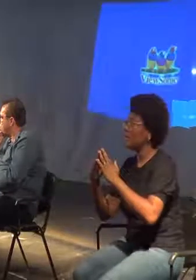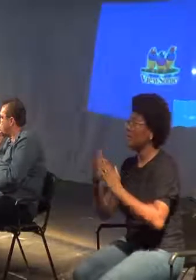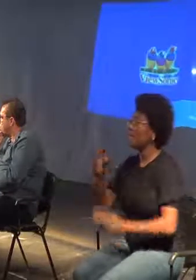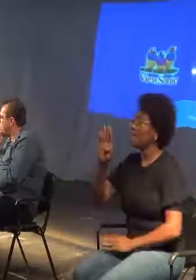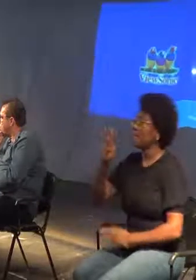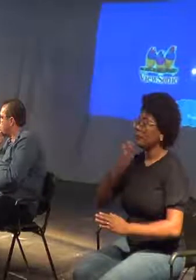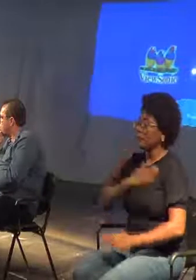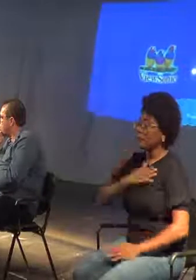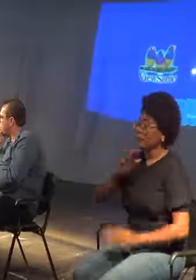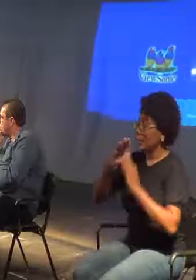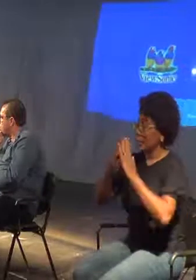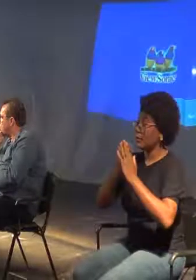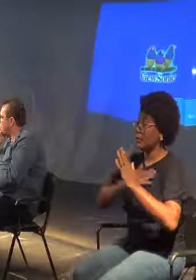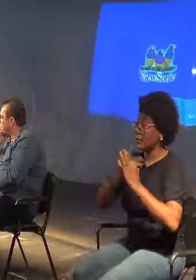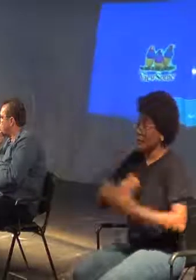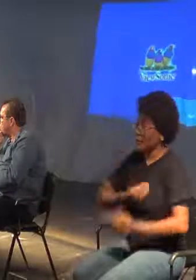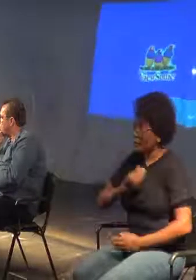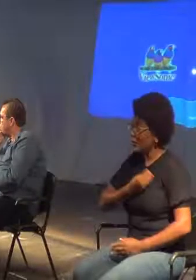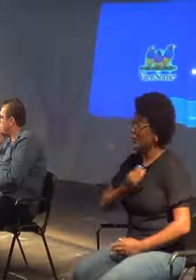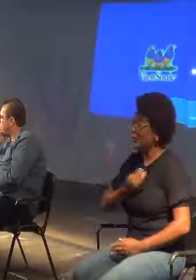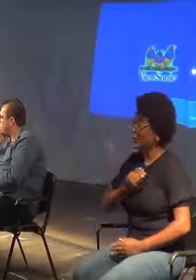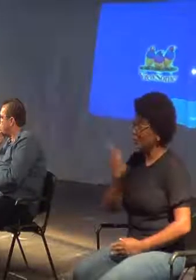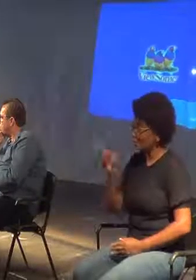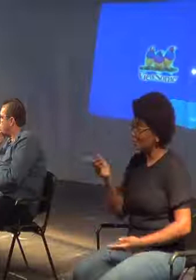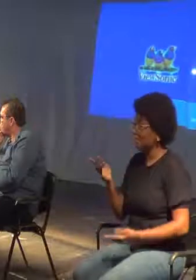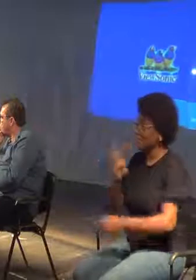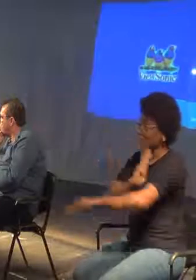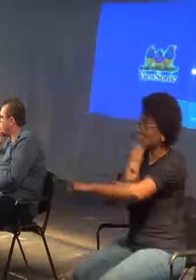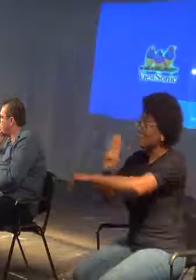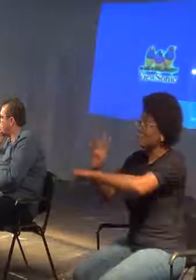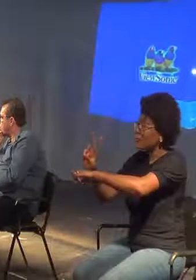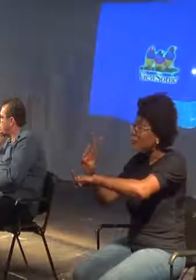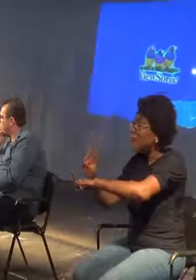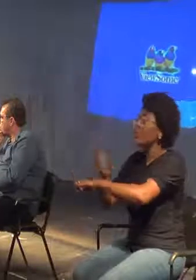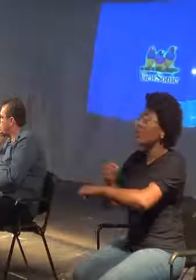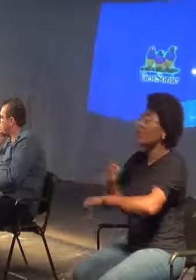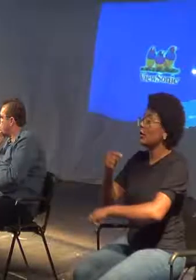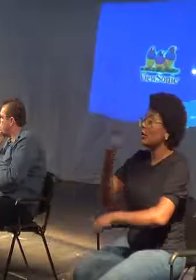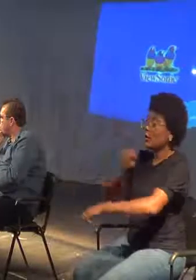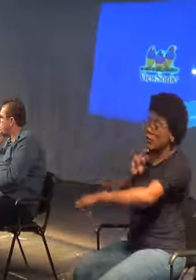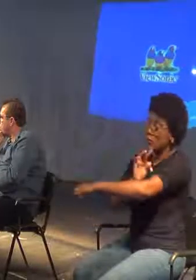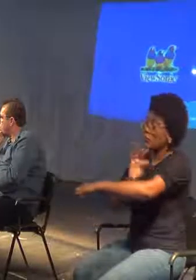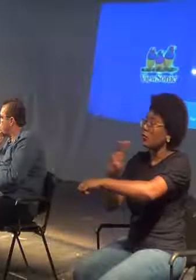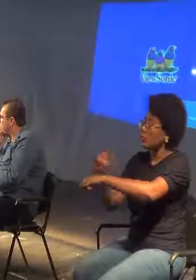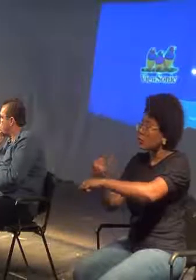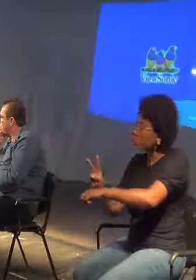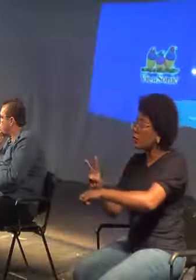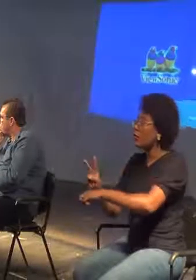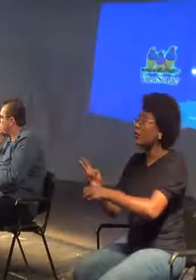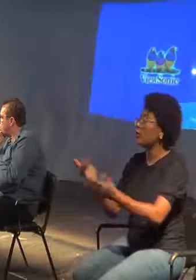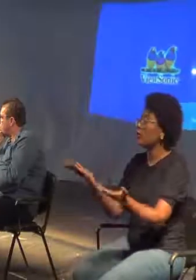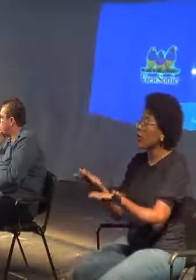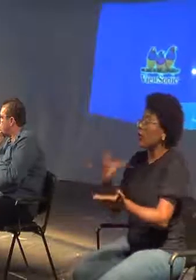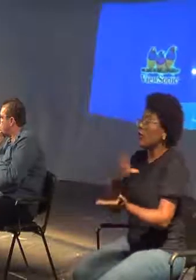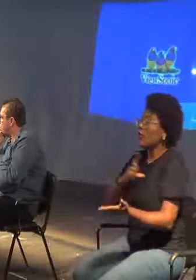lugar. Enfim, são essas questões que a gente está trazendo um pouco essa noite aqui para discutir.